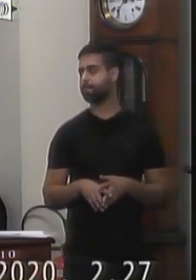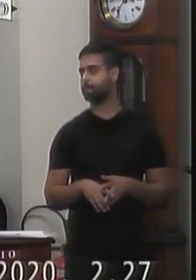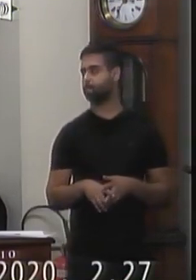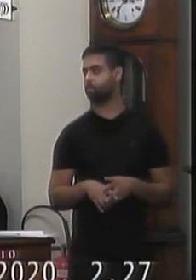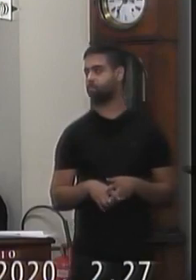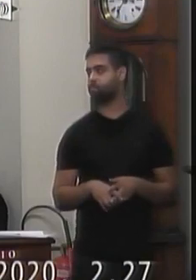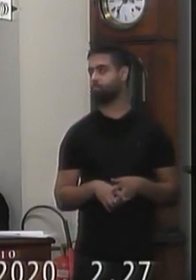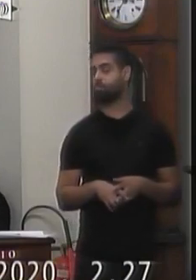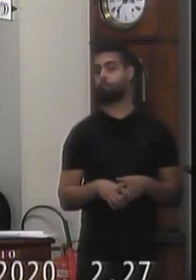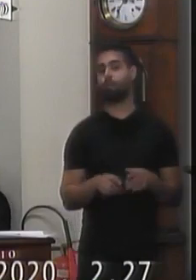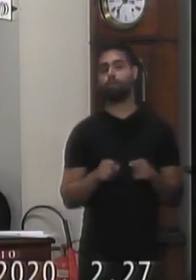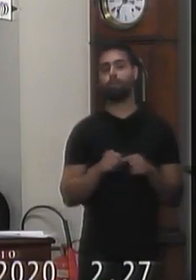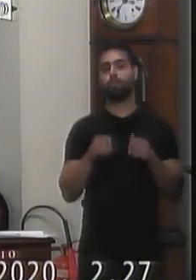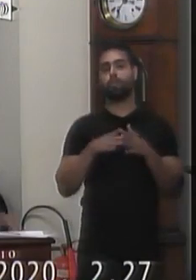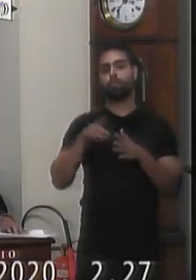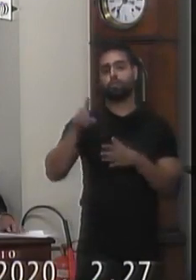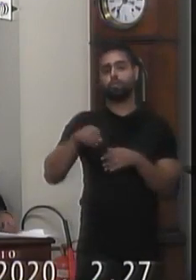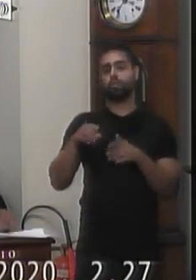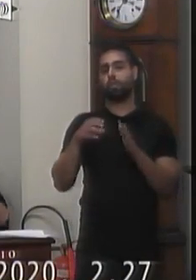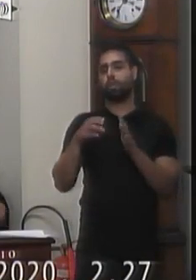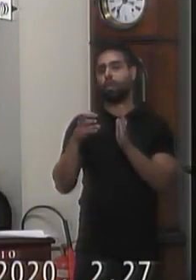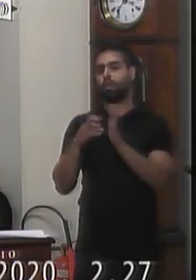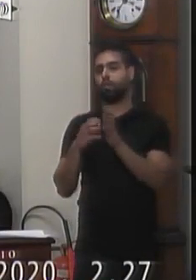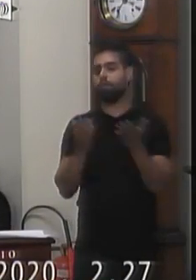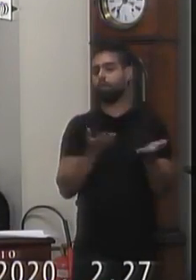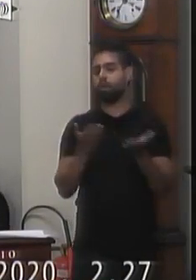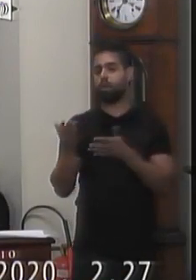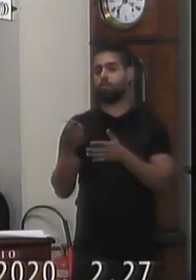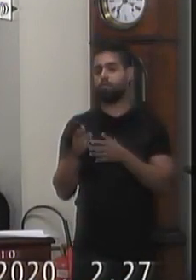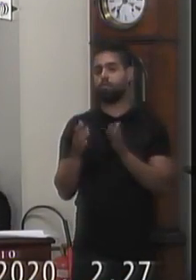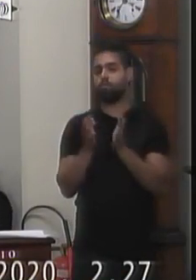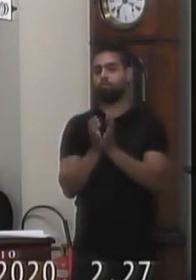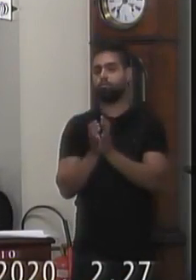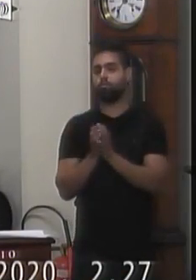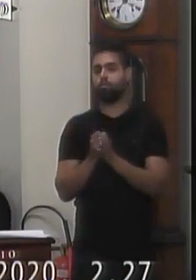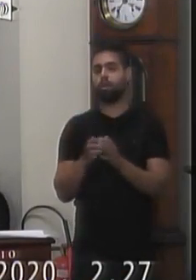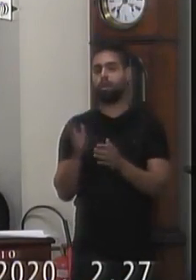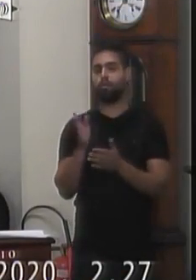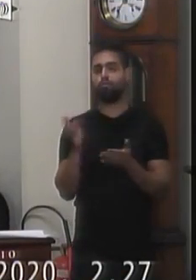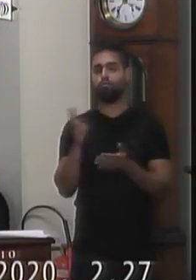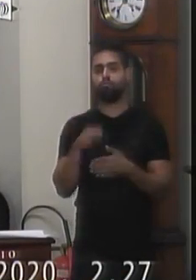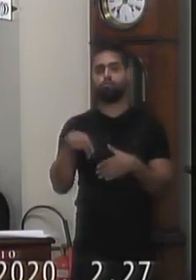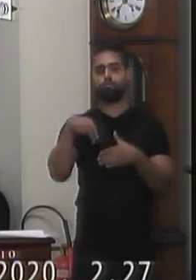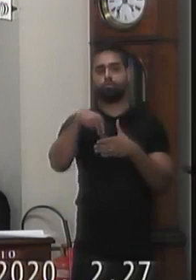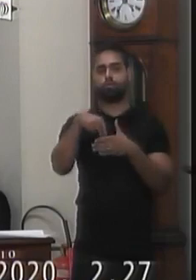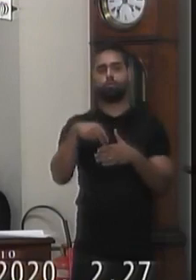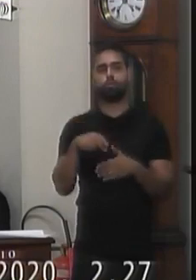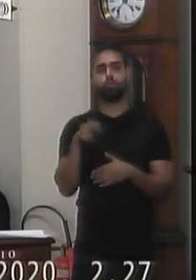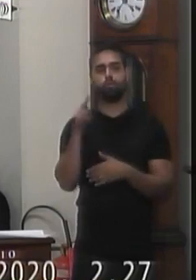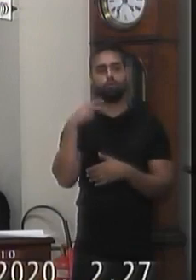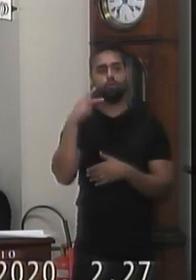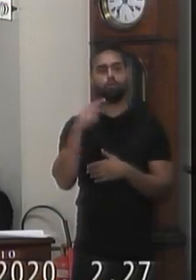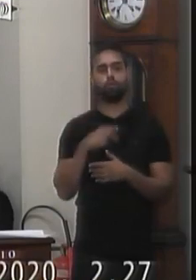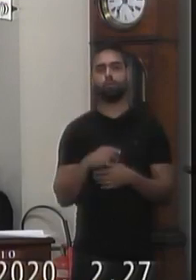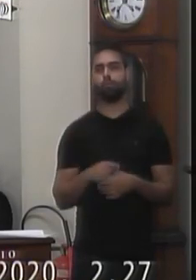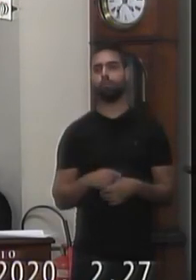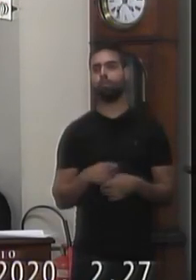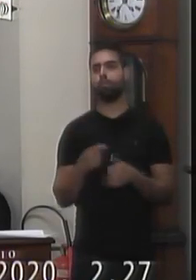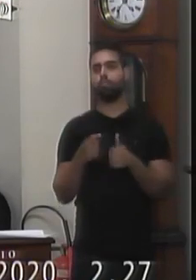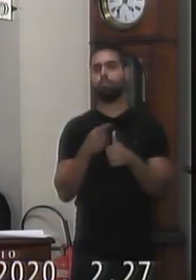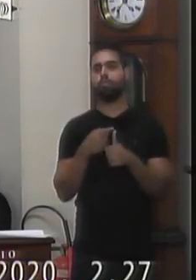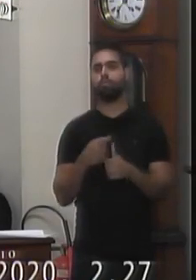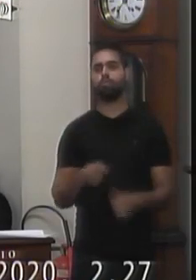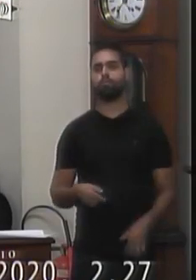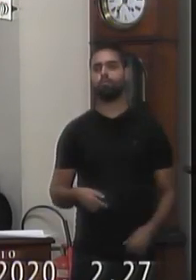as solicitações, a diretoria da casa vai ser encaminhada para os órgãos competentes. Vamos agora para o uso da tribuna dos senhores vereadores. Primeiro